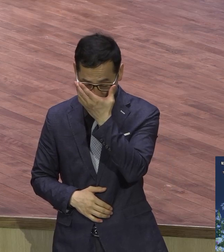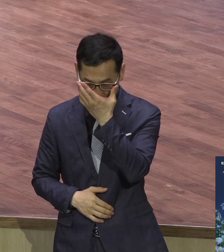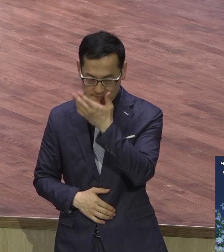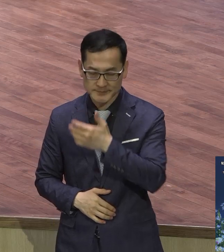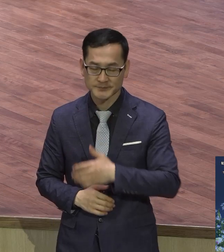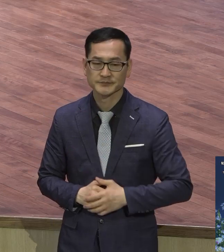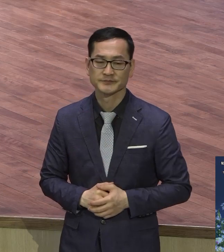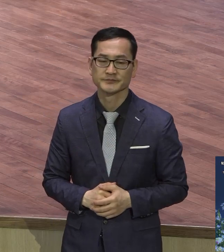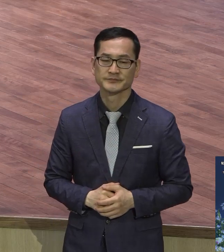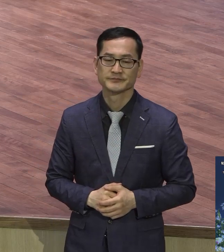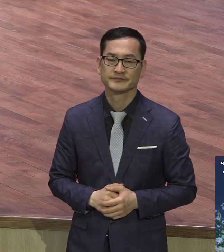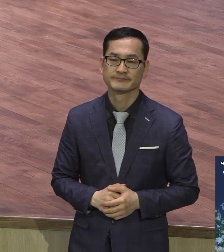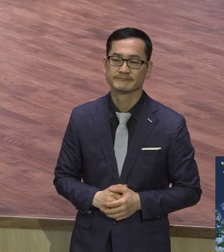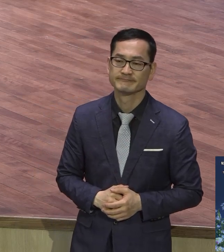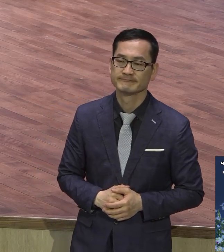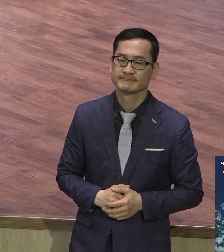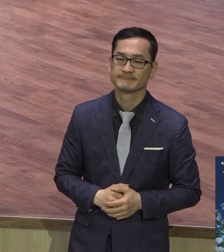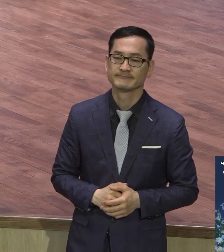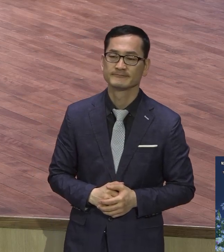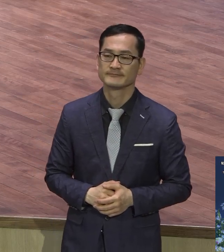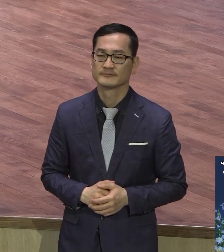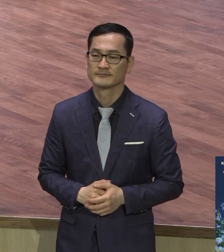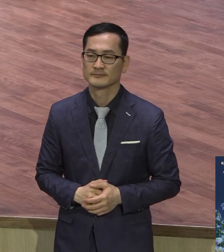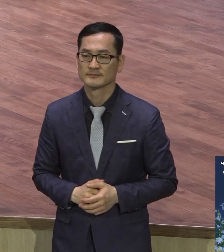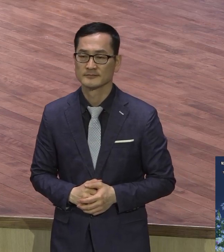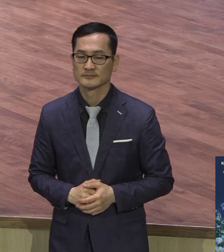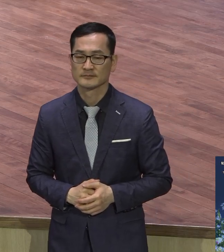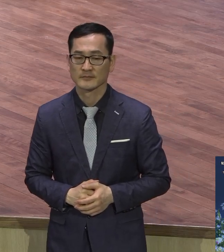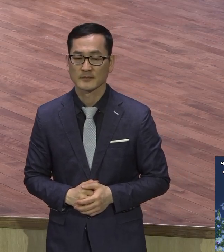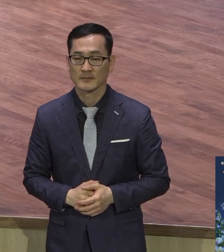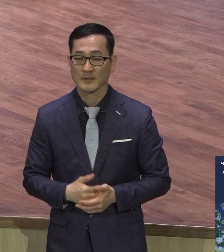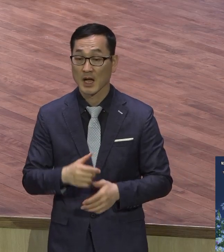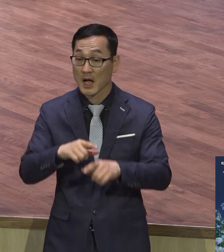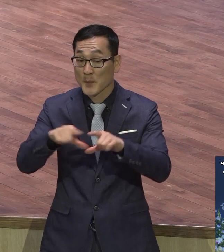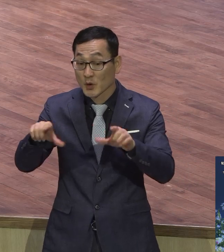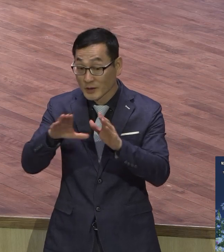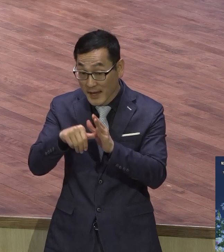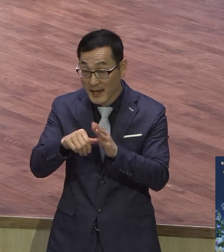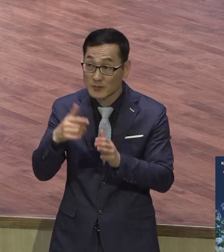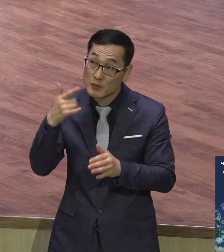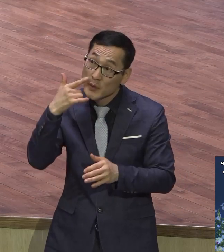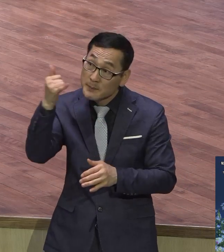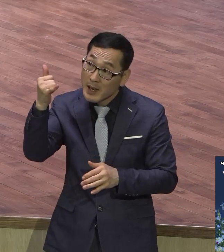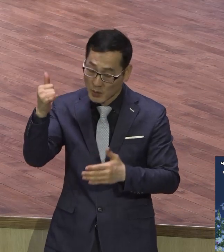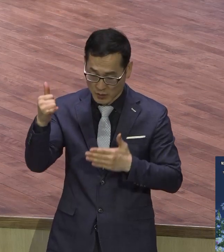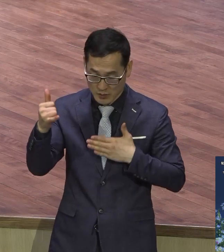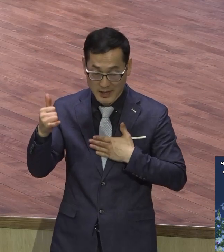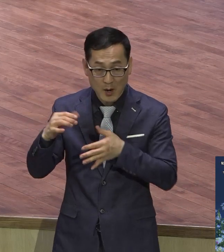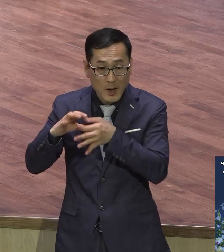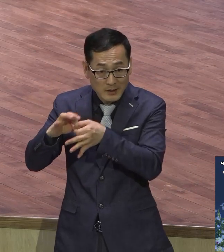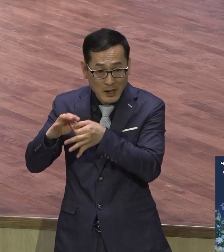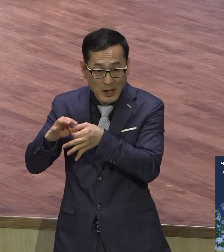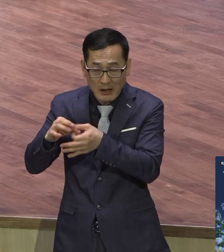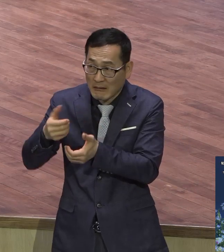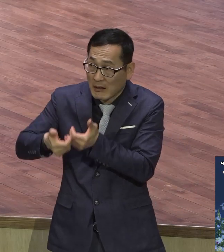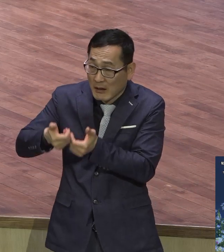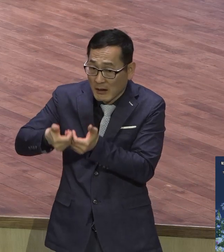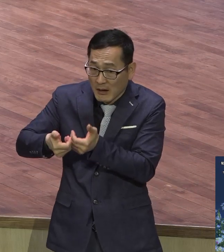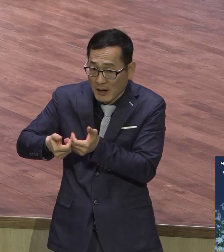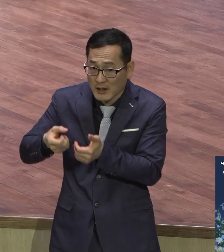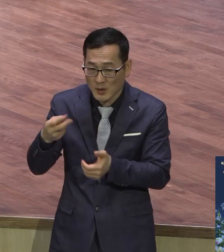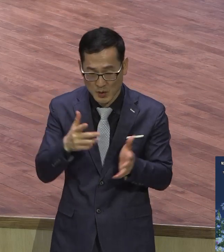여러분요. 평상시에 부모님과의 관계가 좋지 않다거나 또 예수